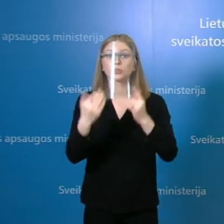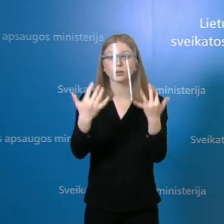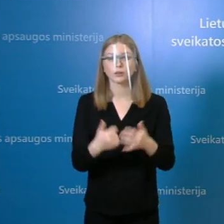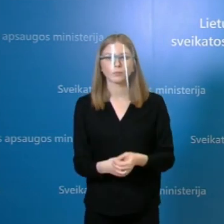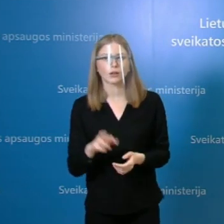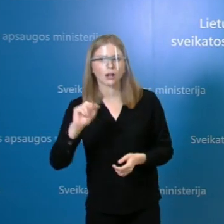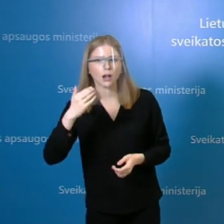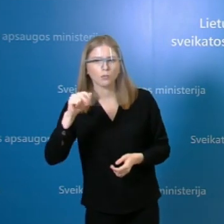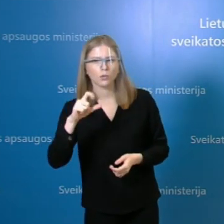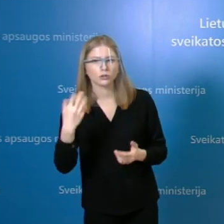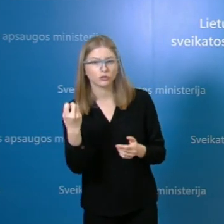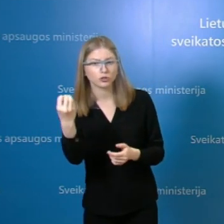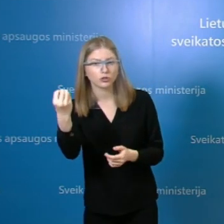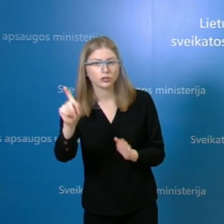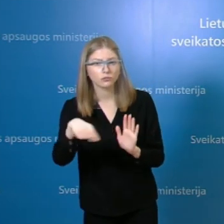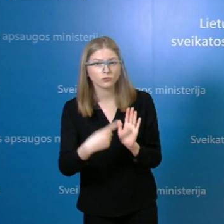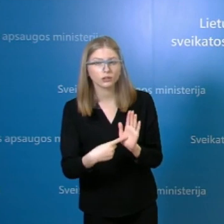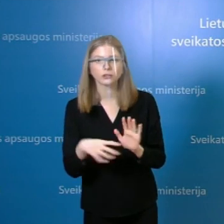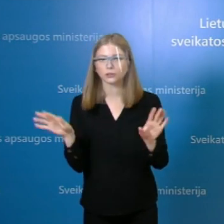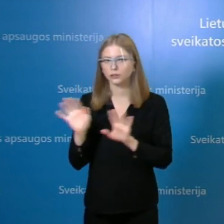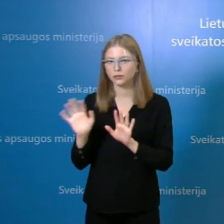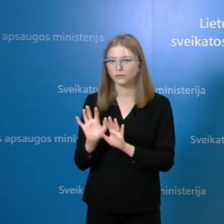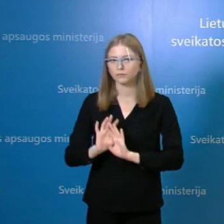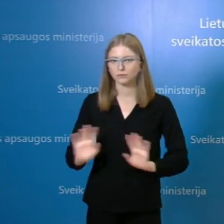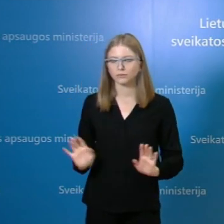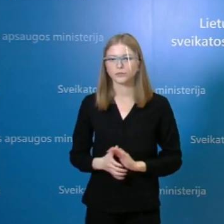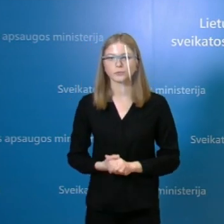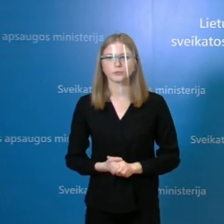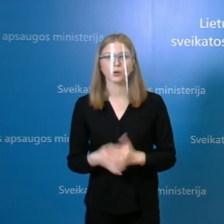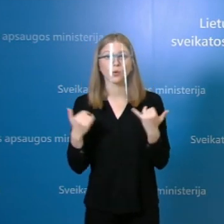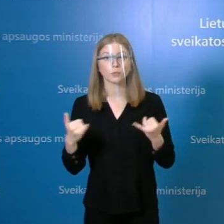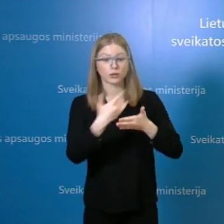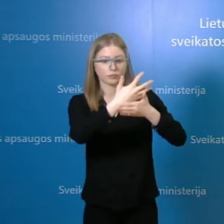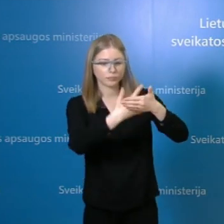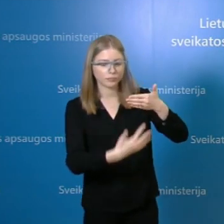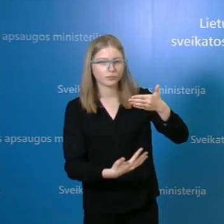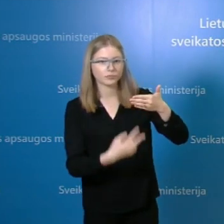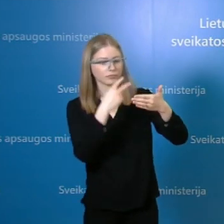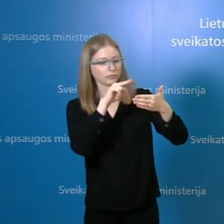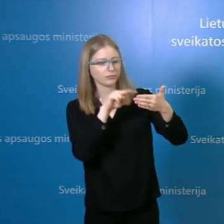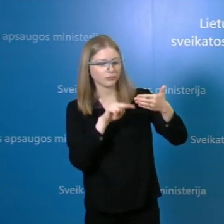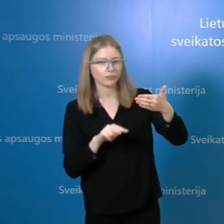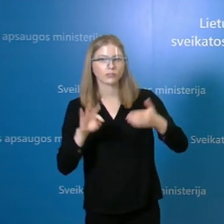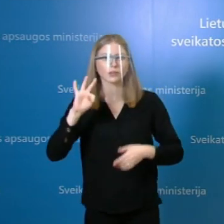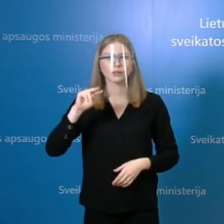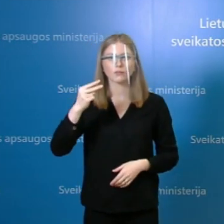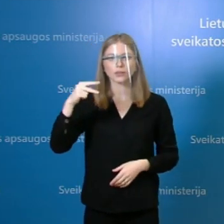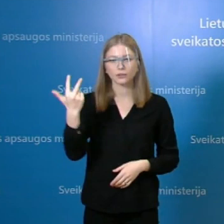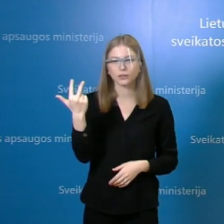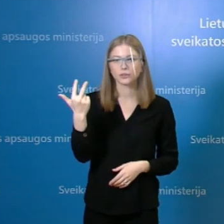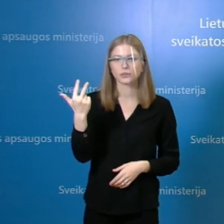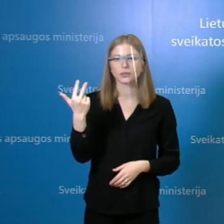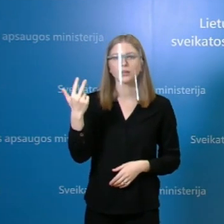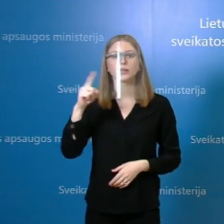klausimų? Tiek, ačiū. Ačiū, Ramūnai. Dabar iš raštų atsiųstų klausimų TV3 Marius